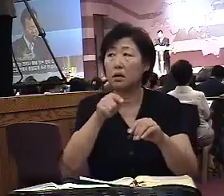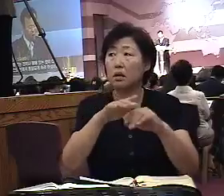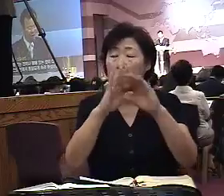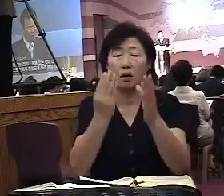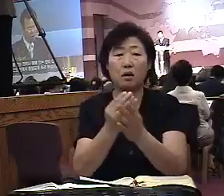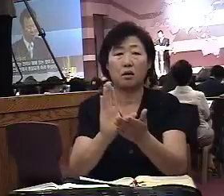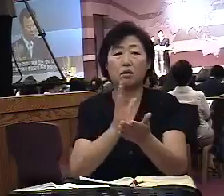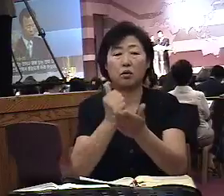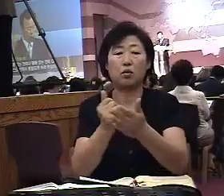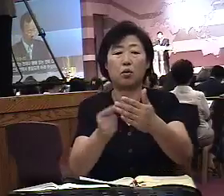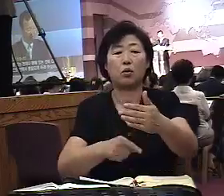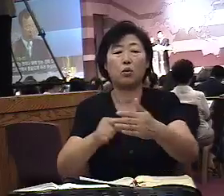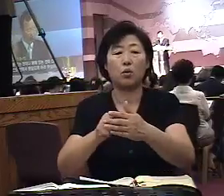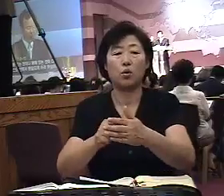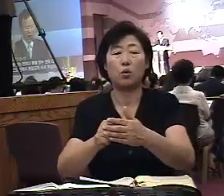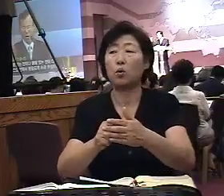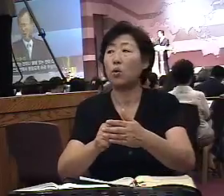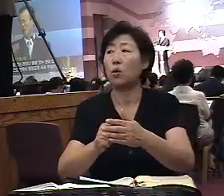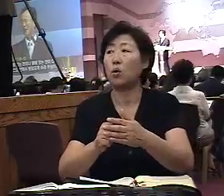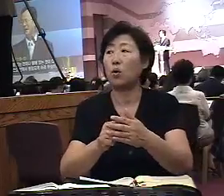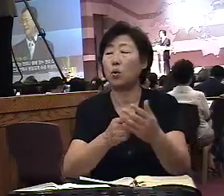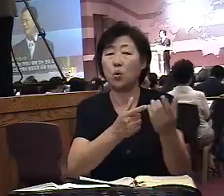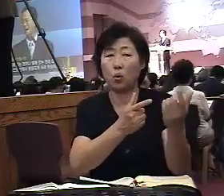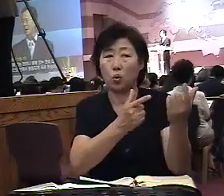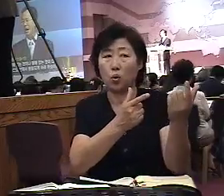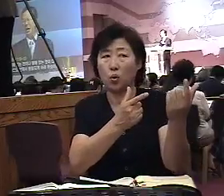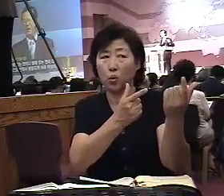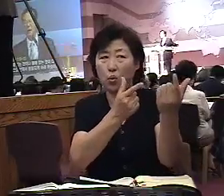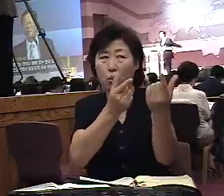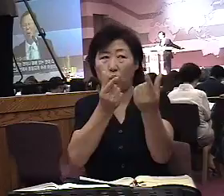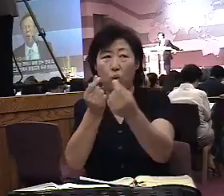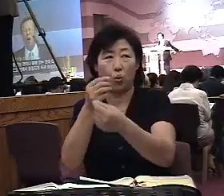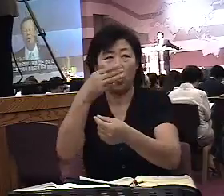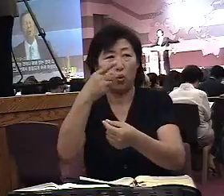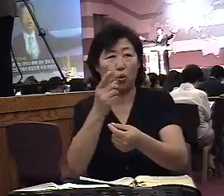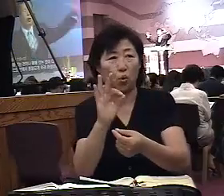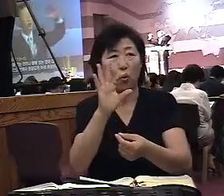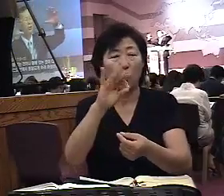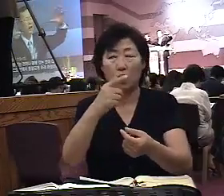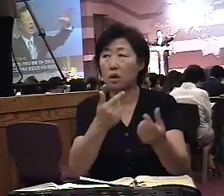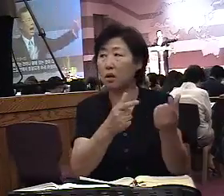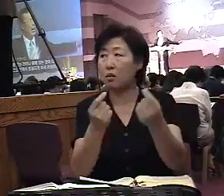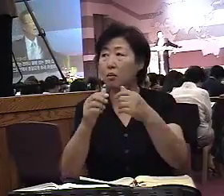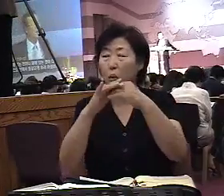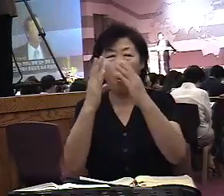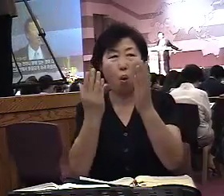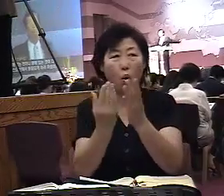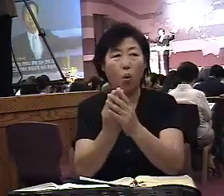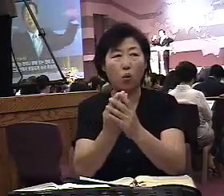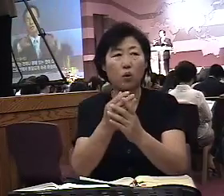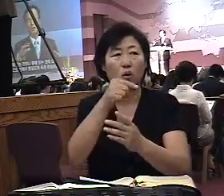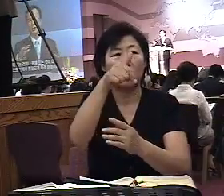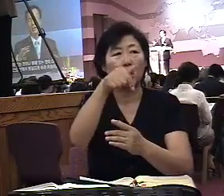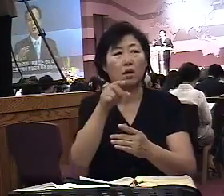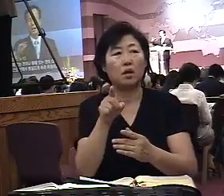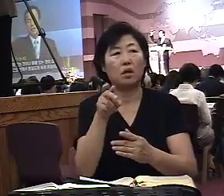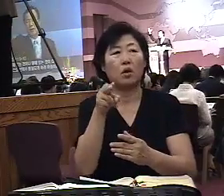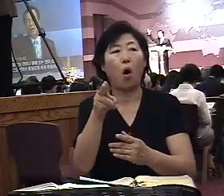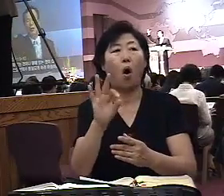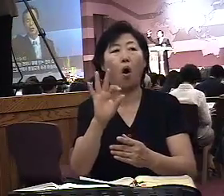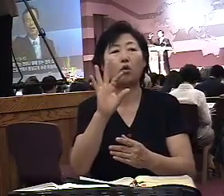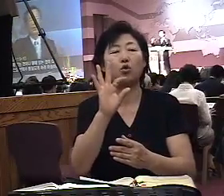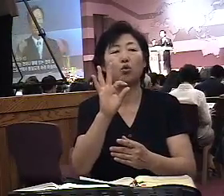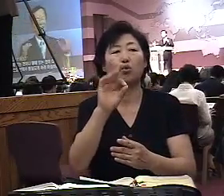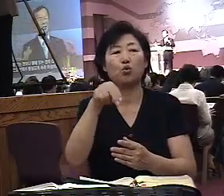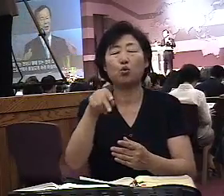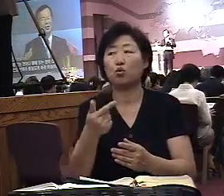다 그리스도 안에서 통일을 되게 하려 하십니다. 하나님의 모든 경륜, 하나님의 모든 뜻이 하늘에